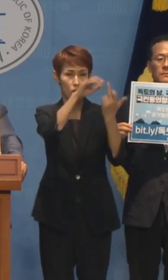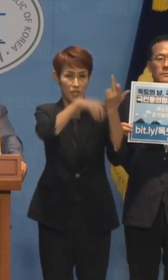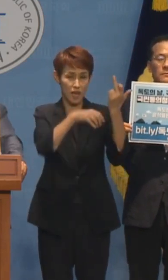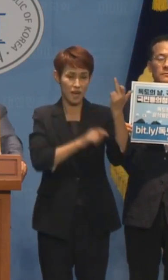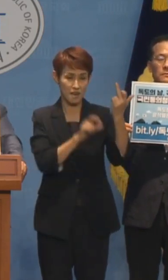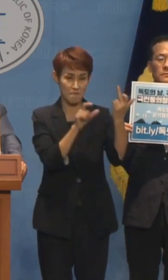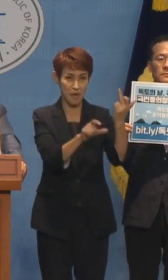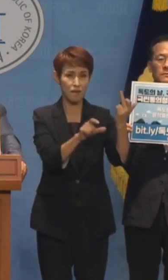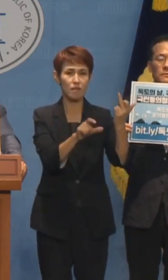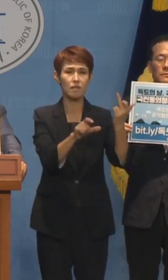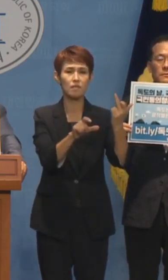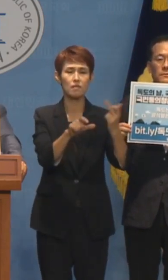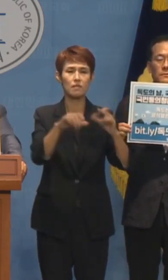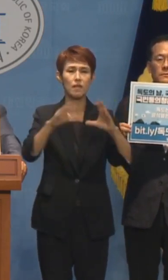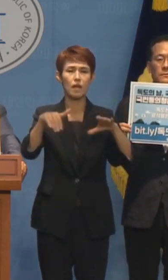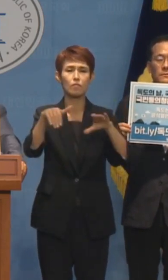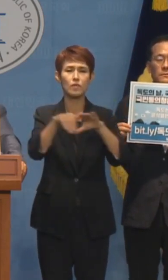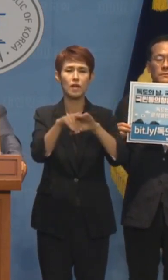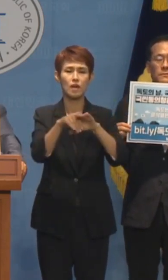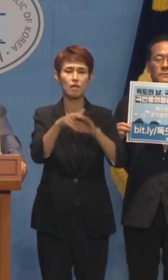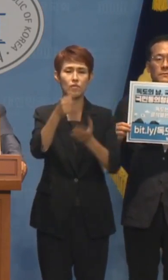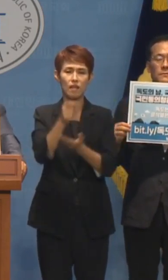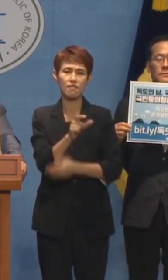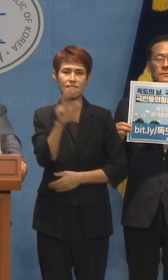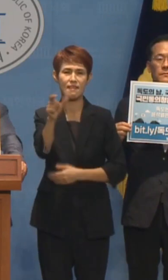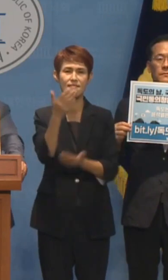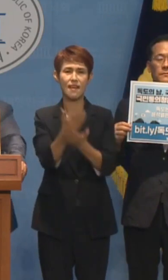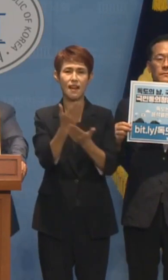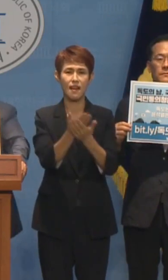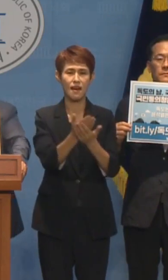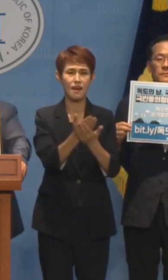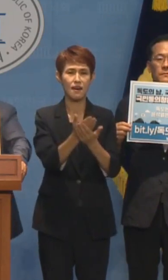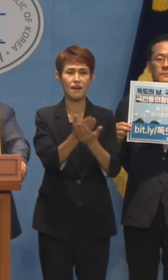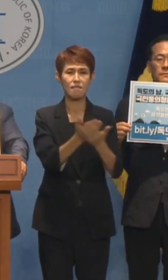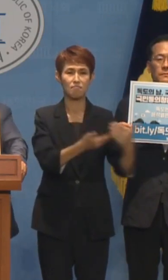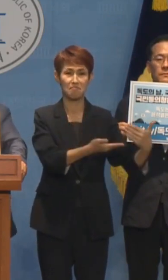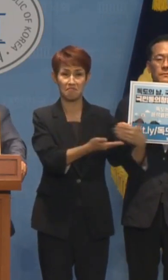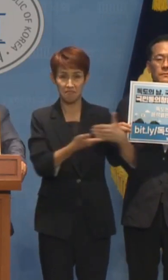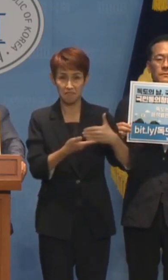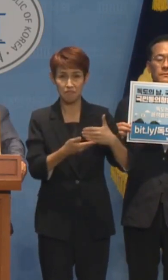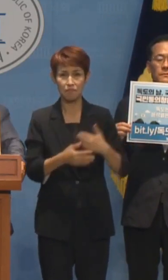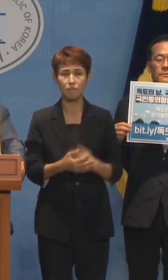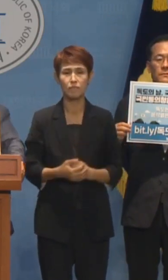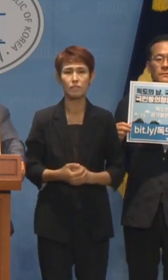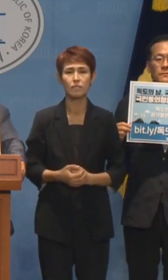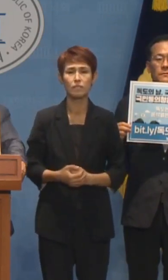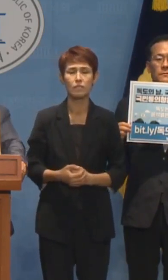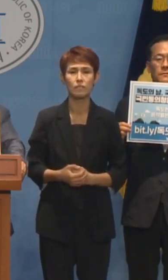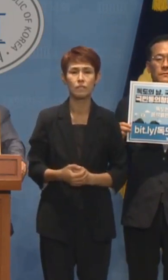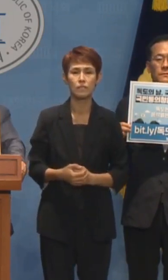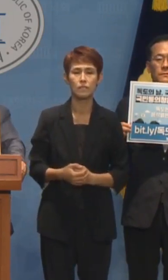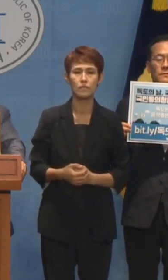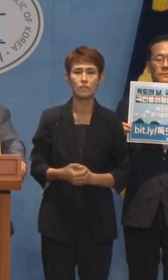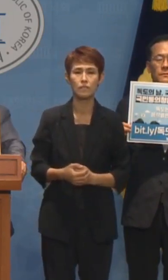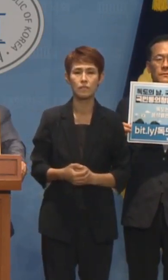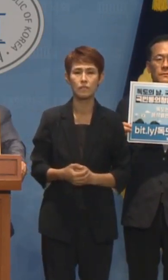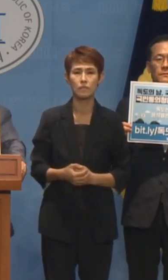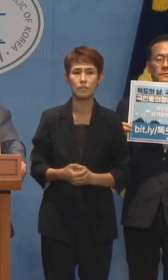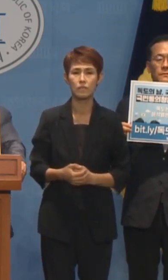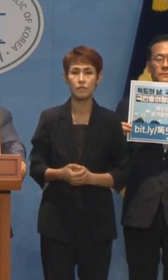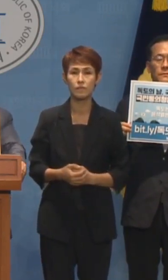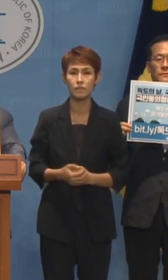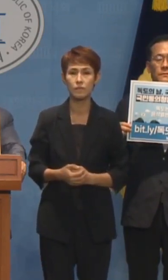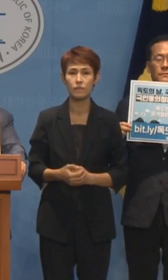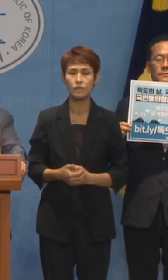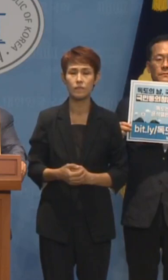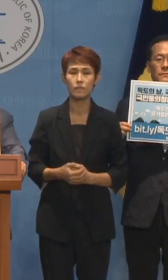구하고 정말 마지막으로 자위대 한반도 상륙 그리고 독도의 어 일본 공유된 또는